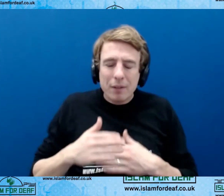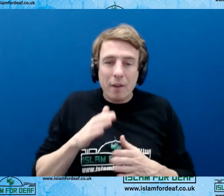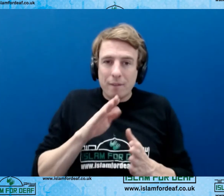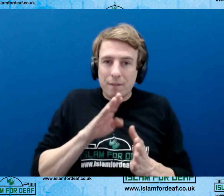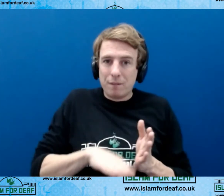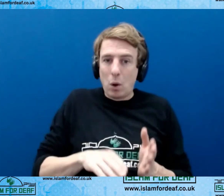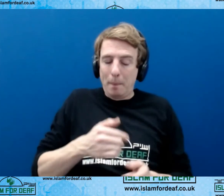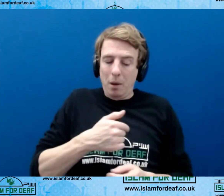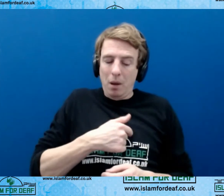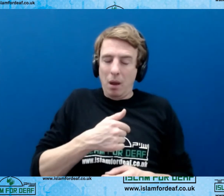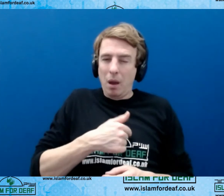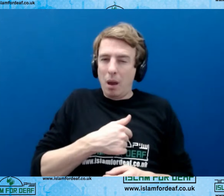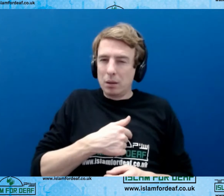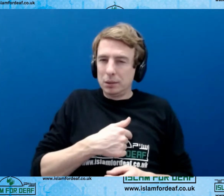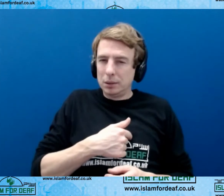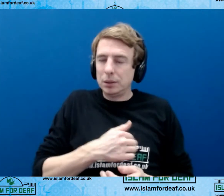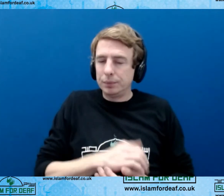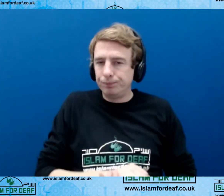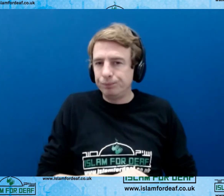يعني